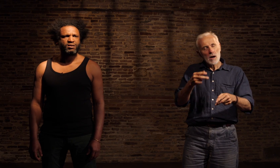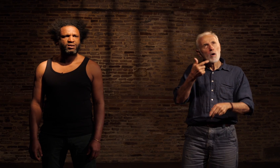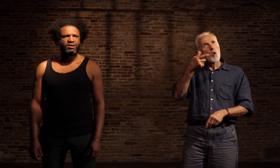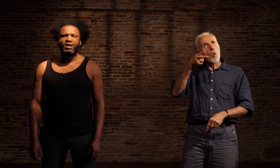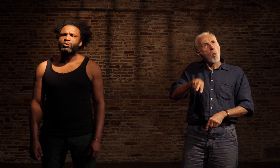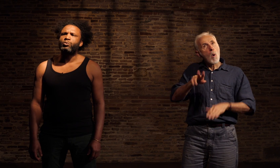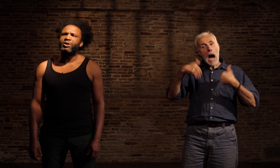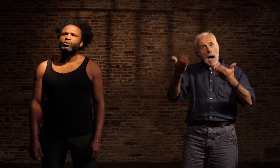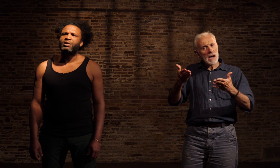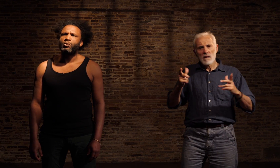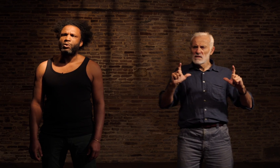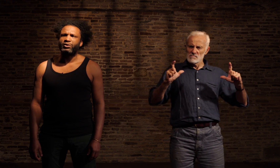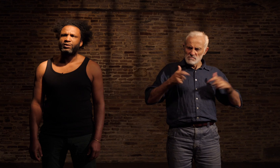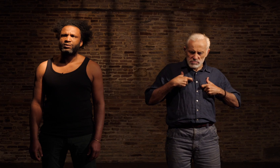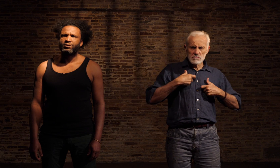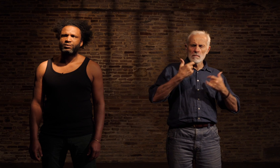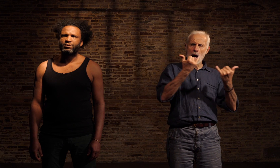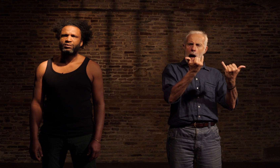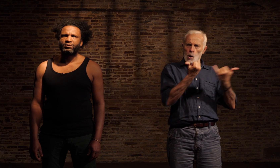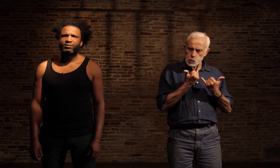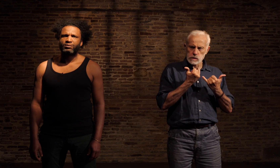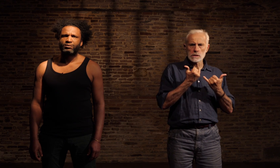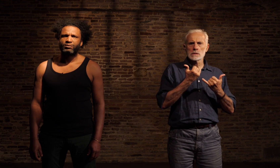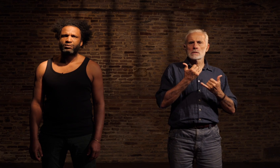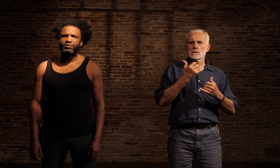et inculpés de triple meurtre